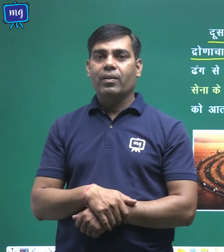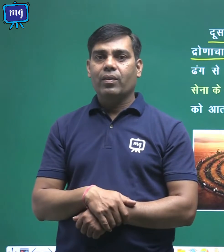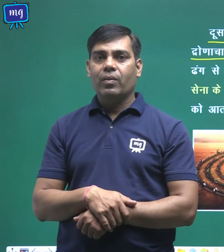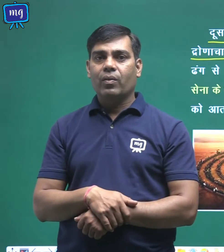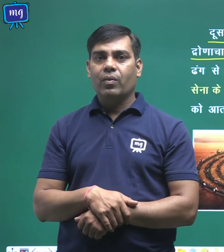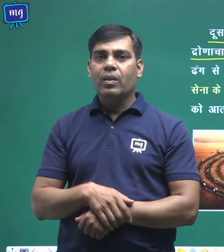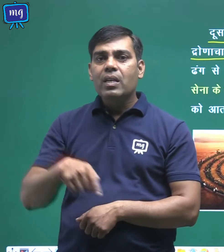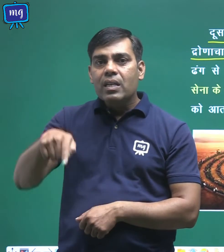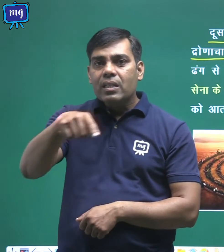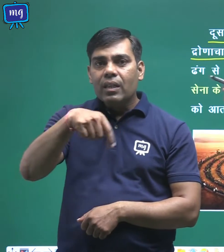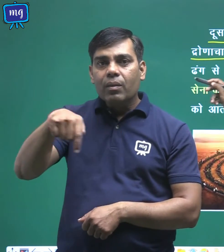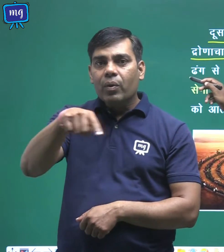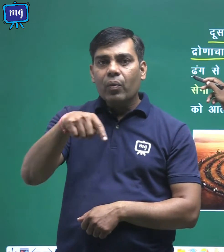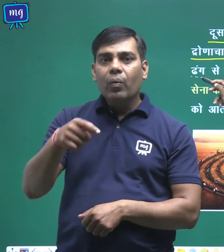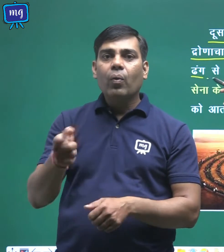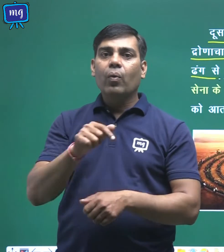चक्रव्यूह को